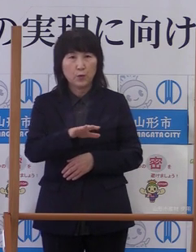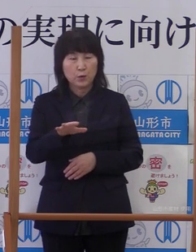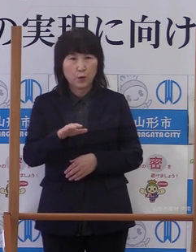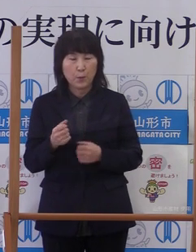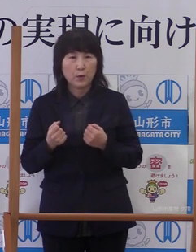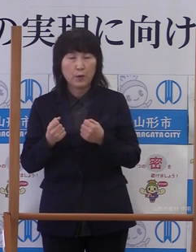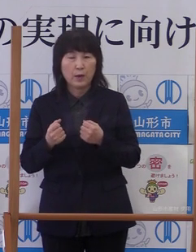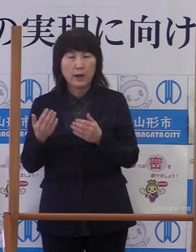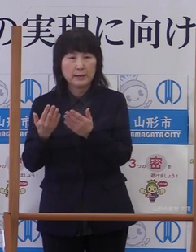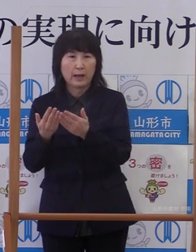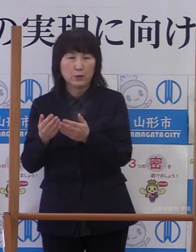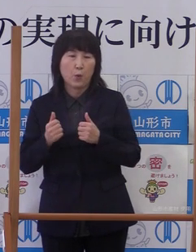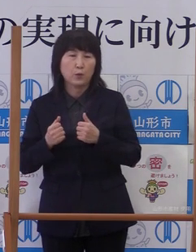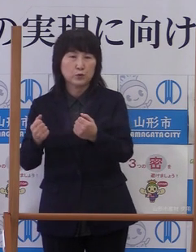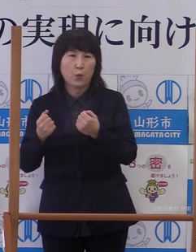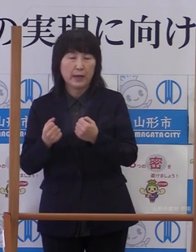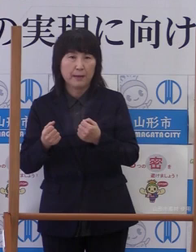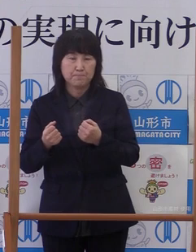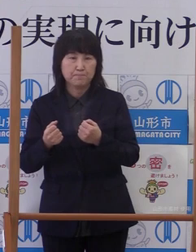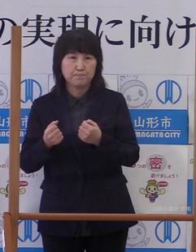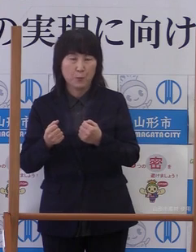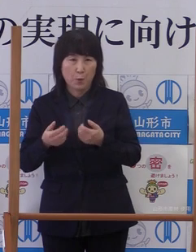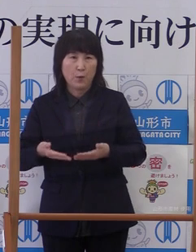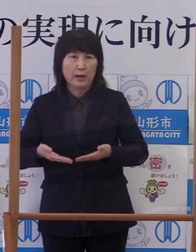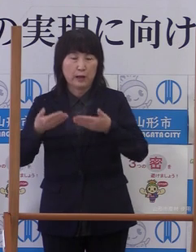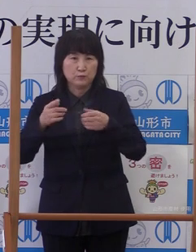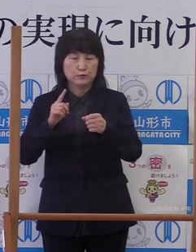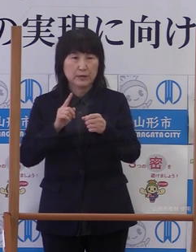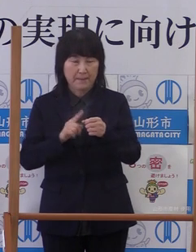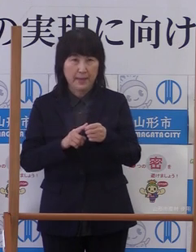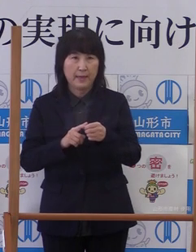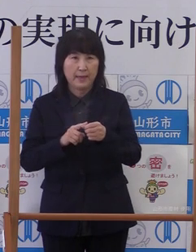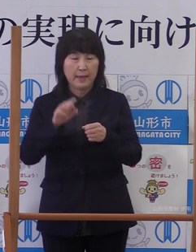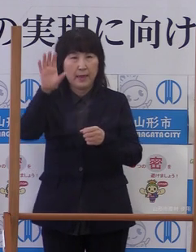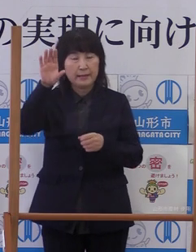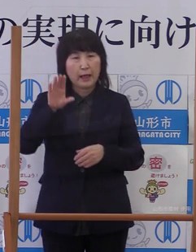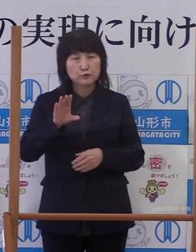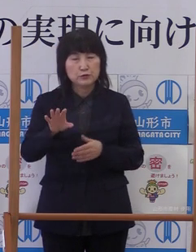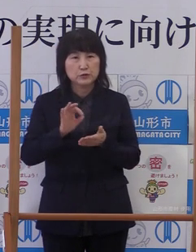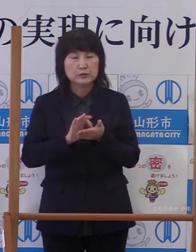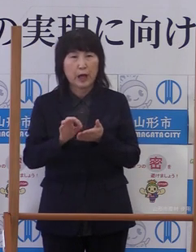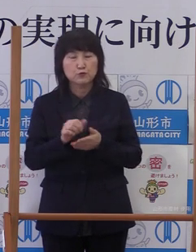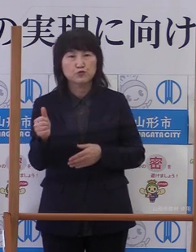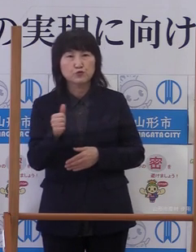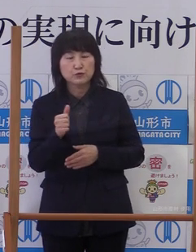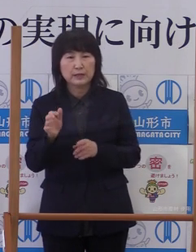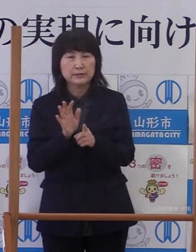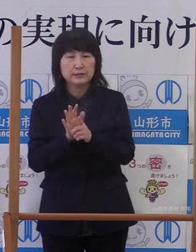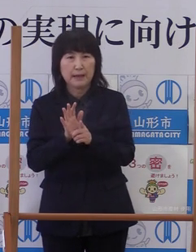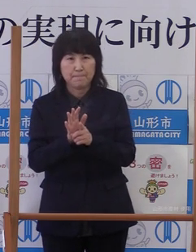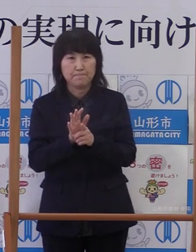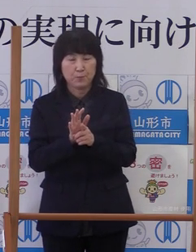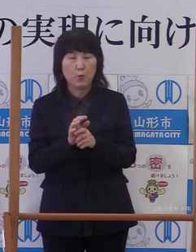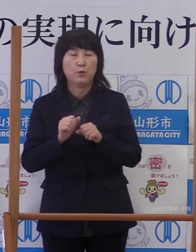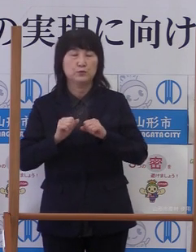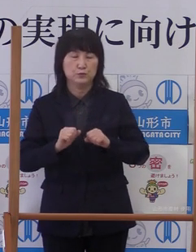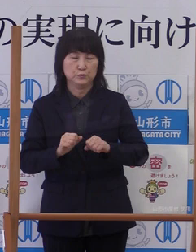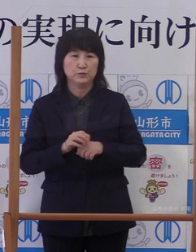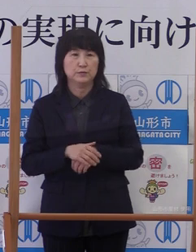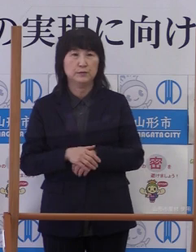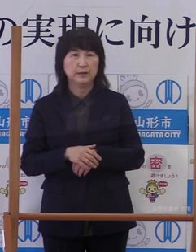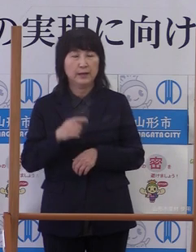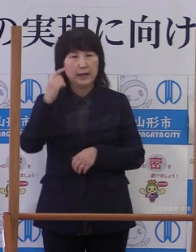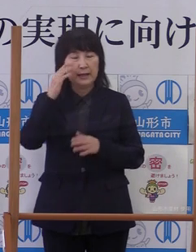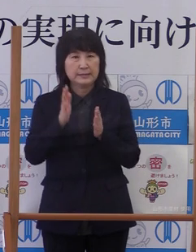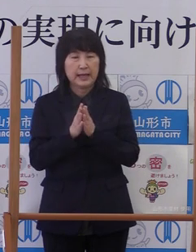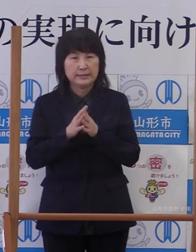徒の学校送迎にかかる負担軽減を図るため、タクシー等を利用した通学支援を行うとともに、精